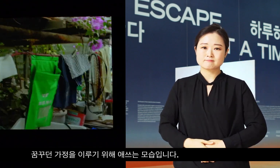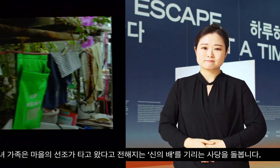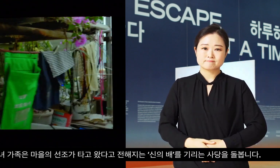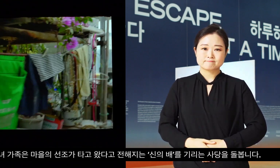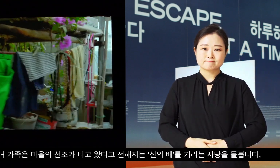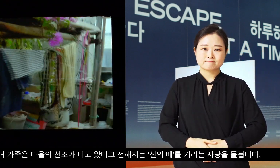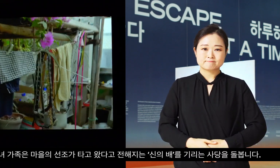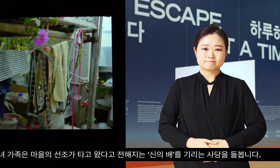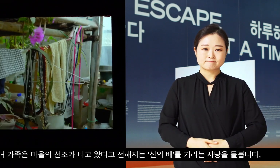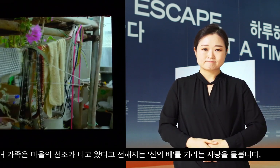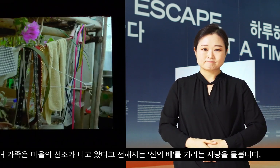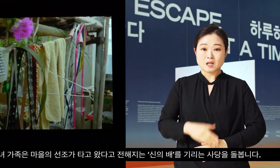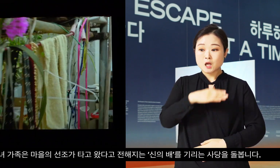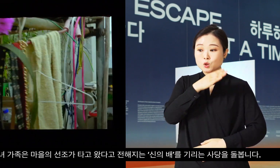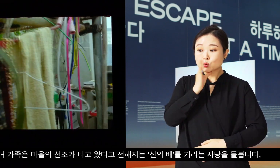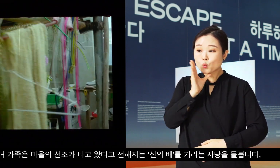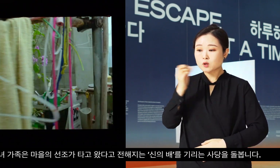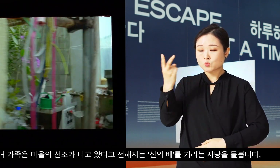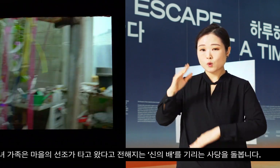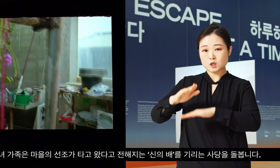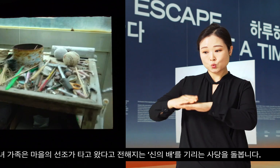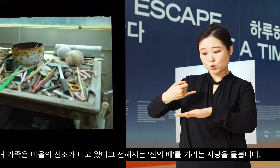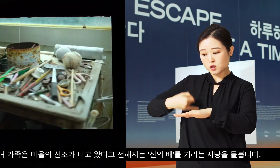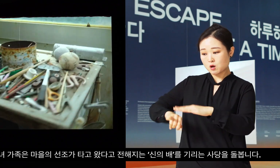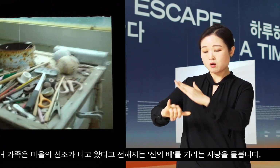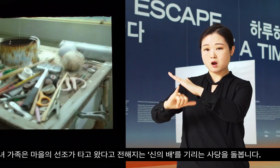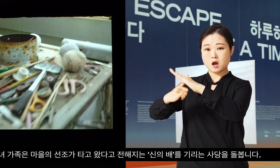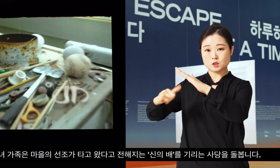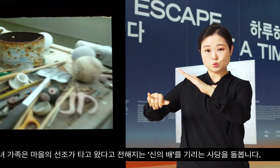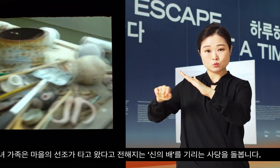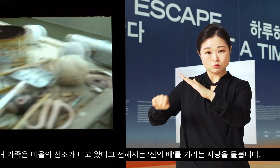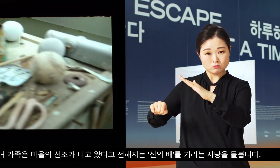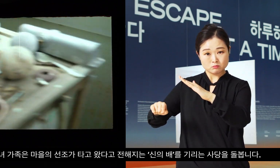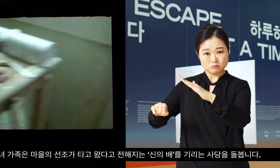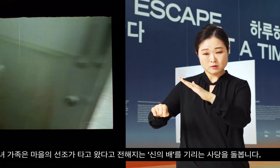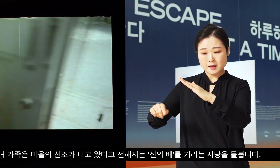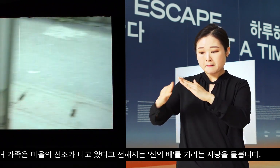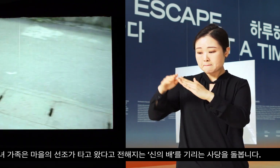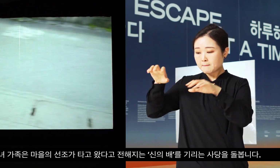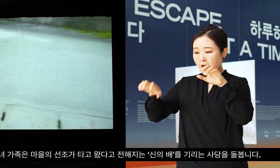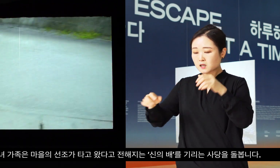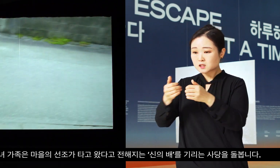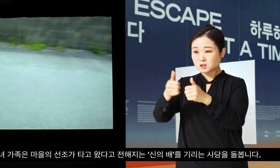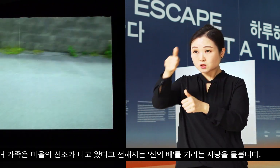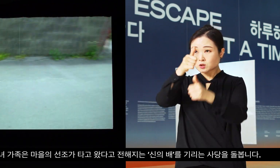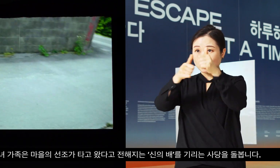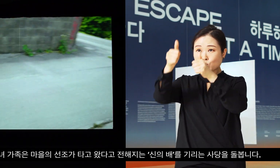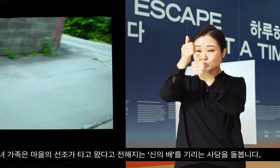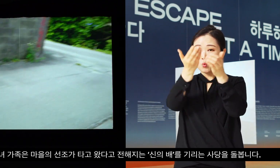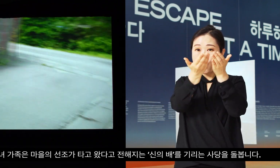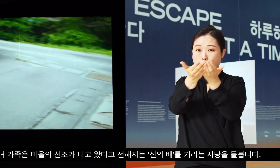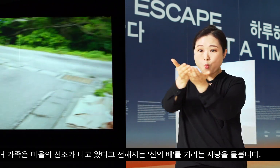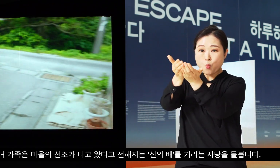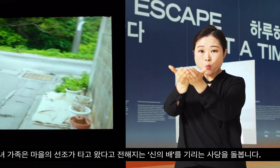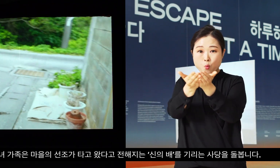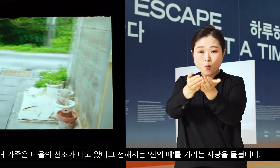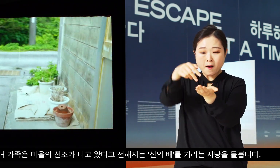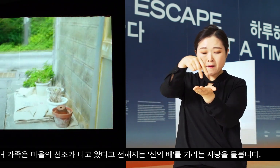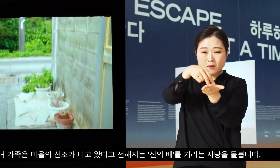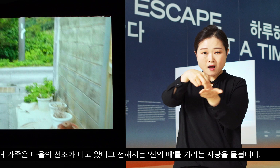한편 노인과 손녀 가족은 마을의 선조가 타고 왔다고 전해지는 신의 배를 기리는 사당을 돌봅니다.